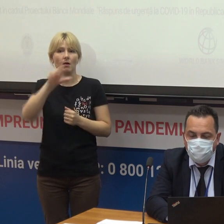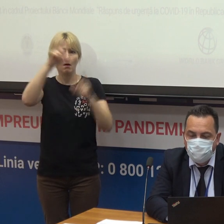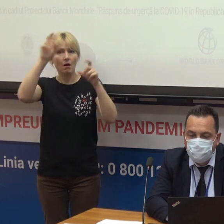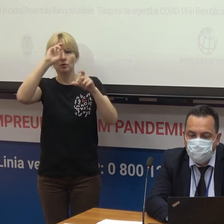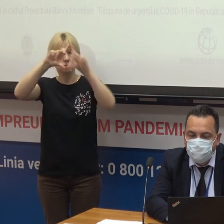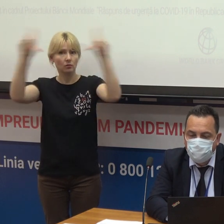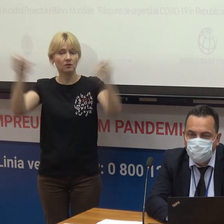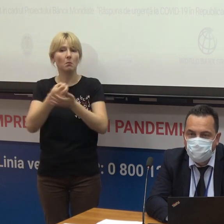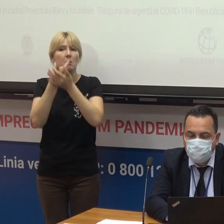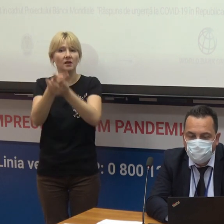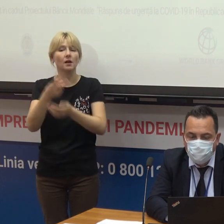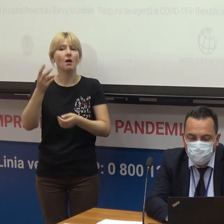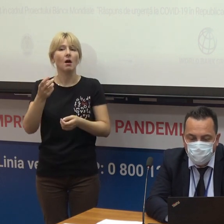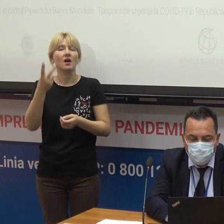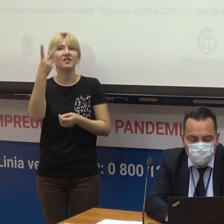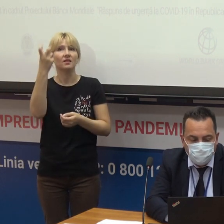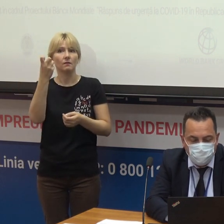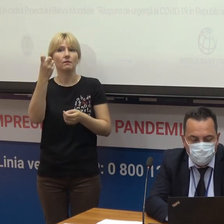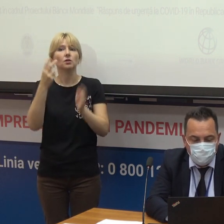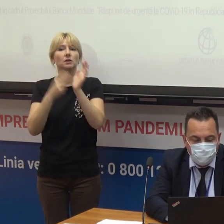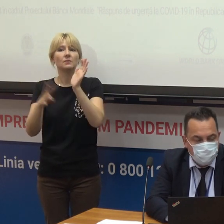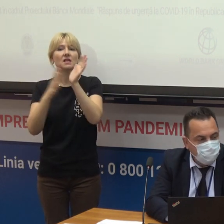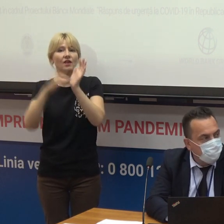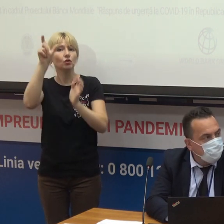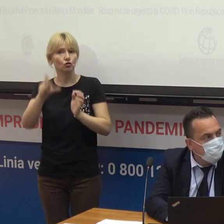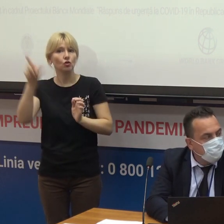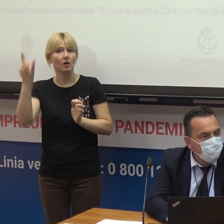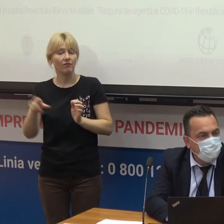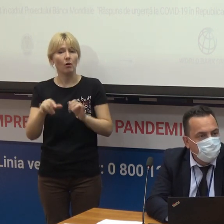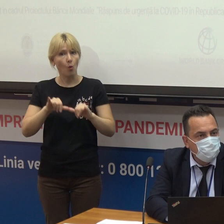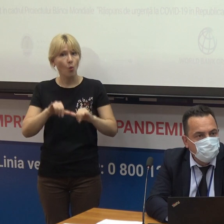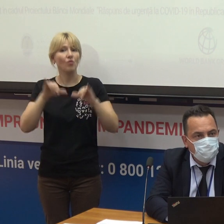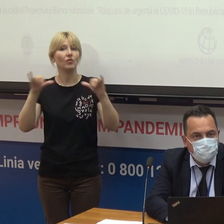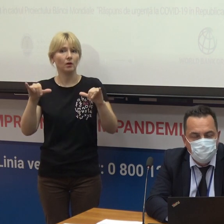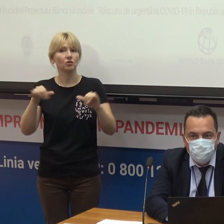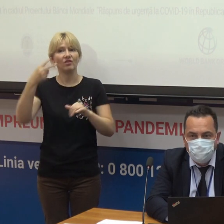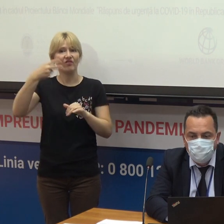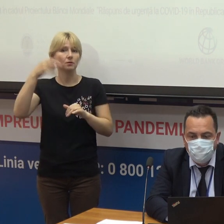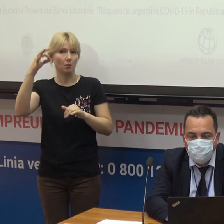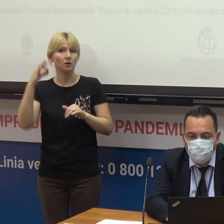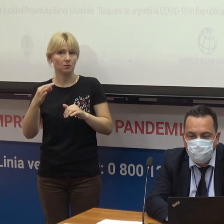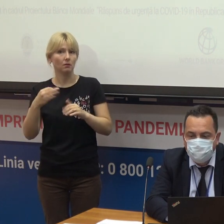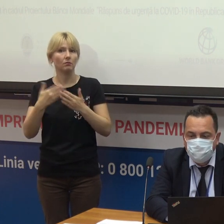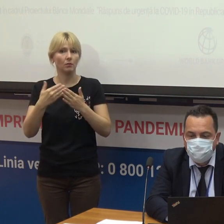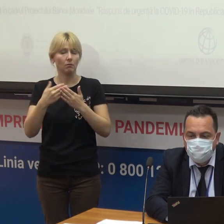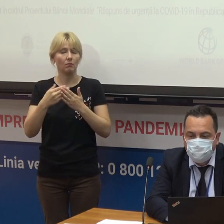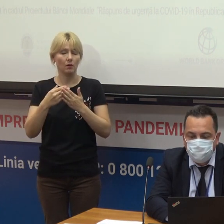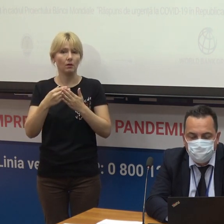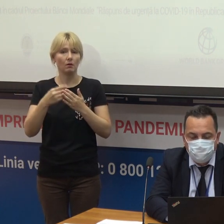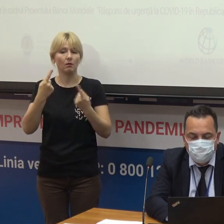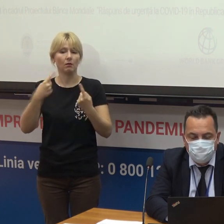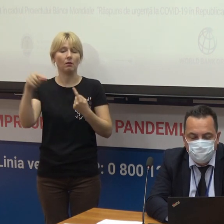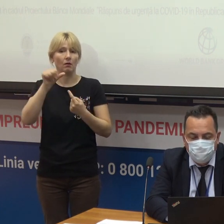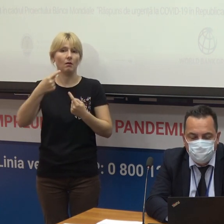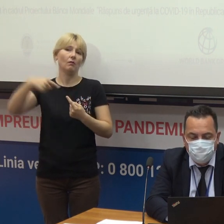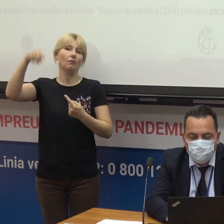spitalicești sunt internați 279 de pacienți, o creștere în jur de 20% față de aceeași zi a